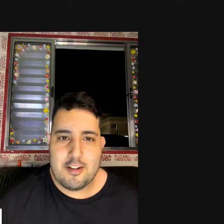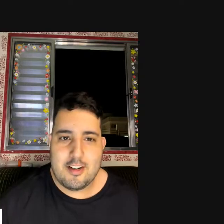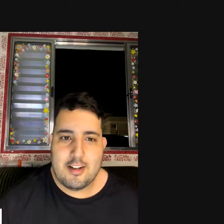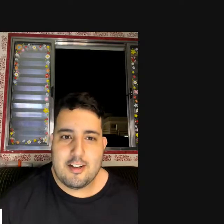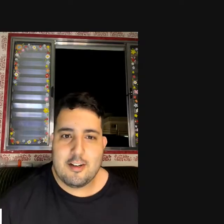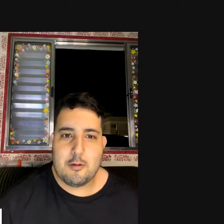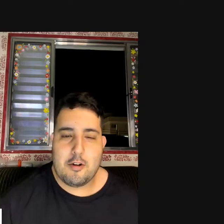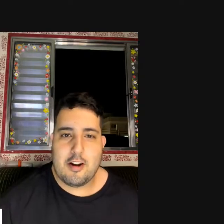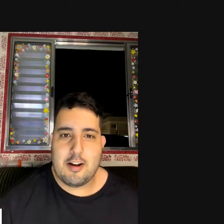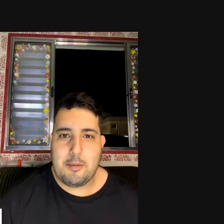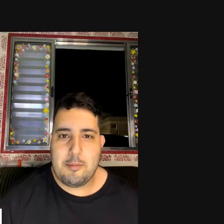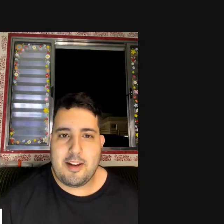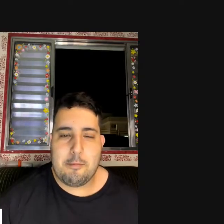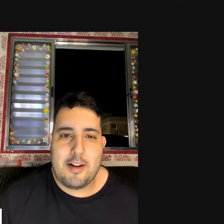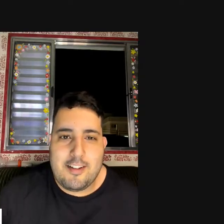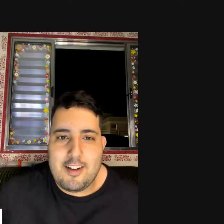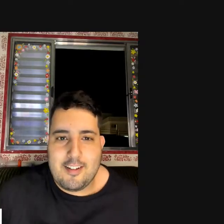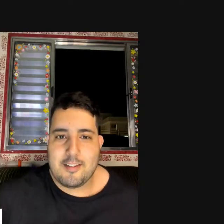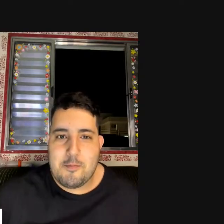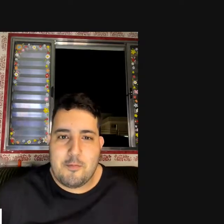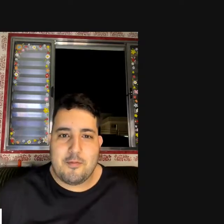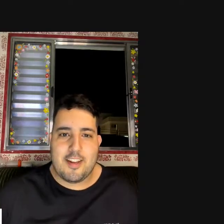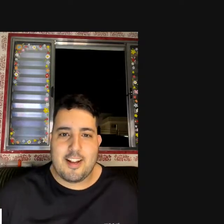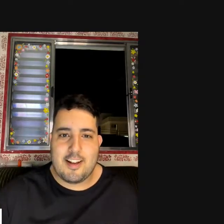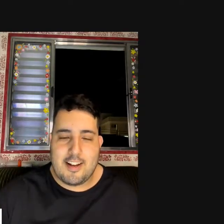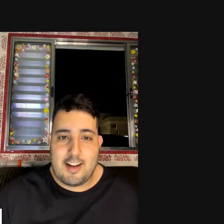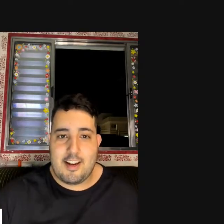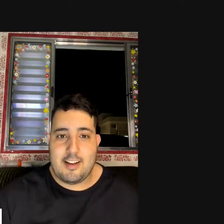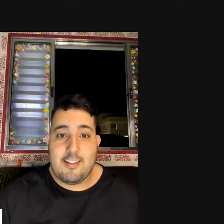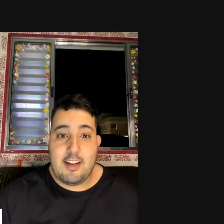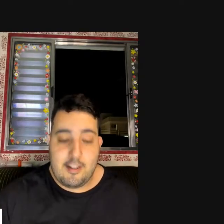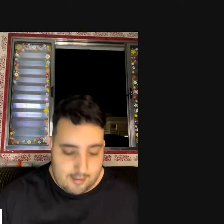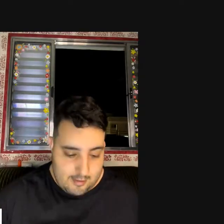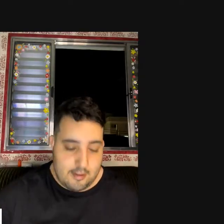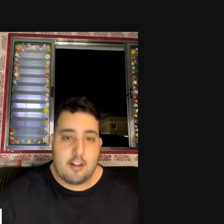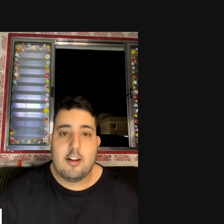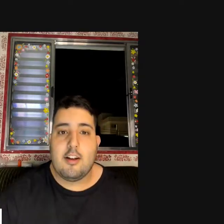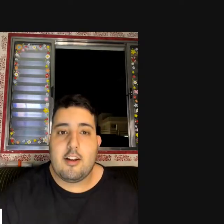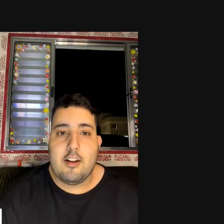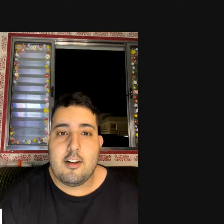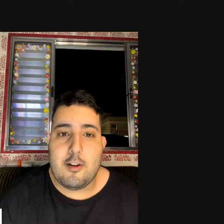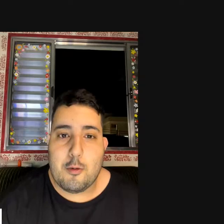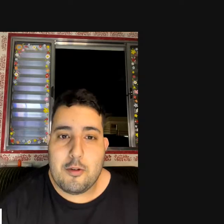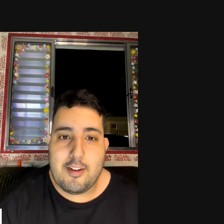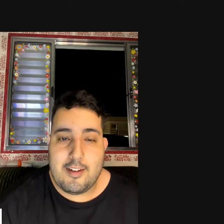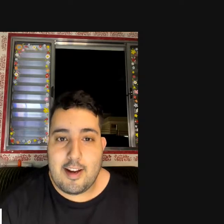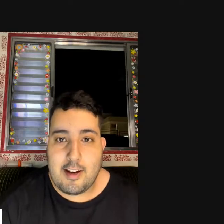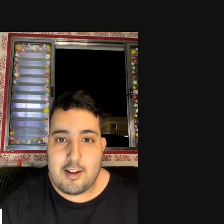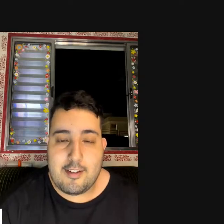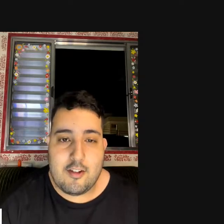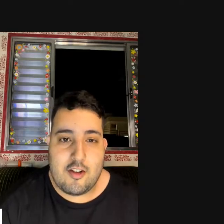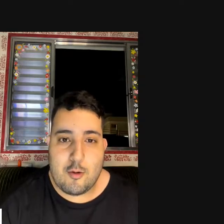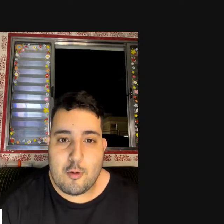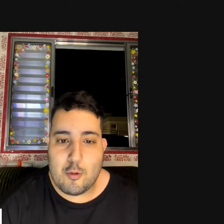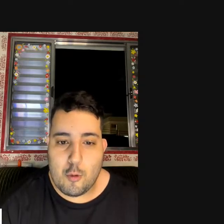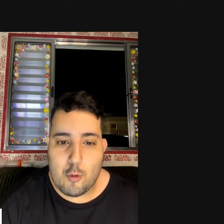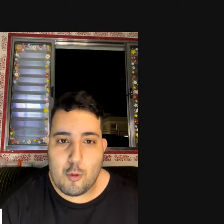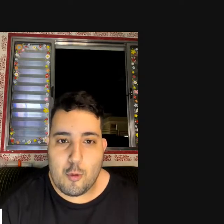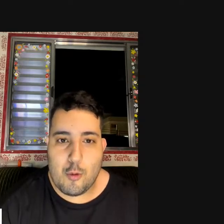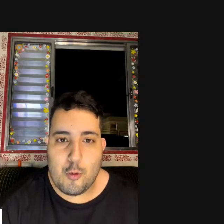especial, com a minha amiga Beatriz. Ela é desenhista. Eu conheci ela